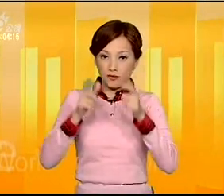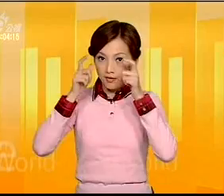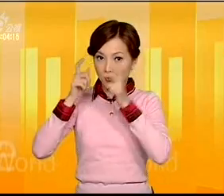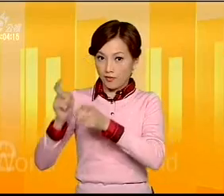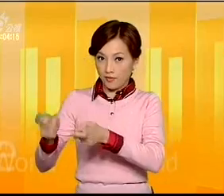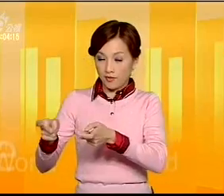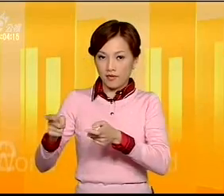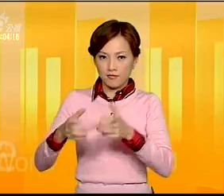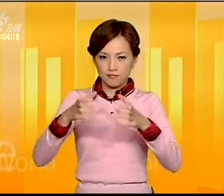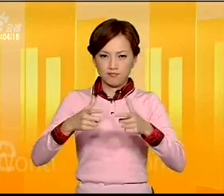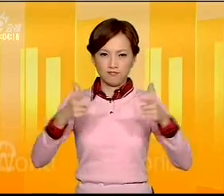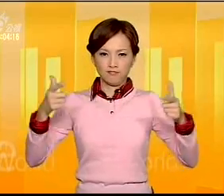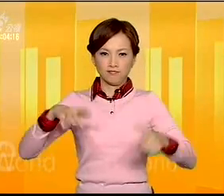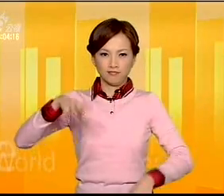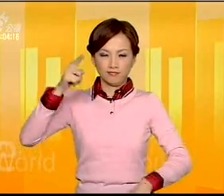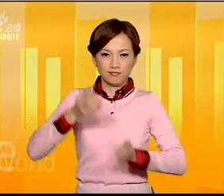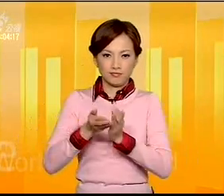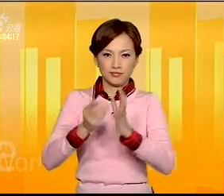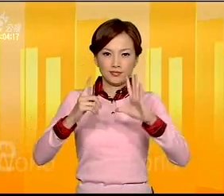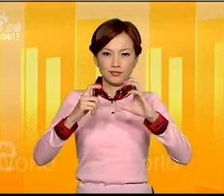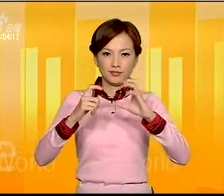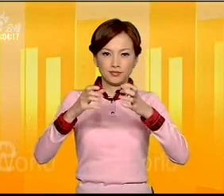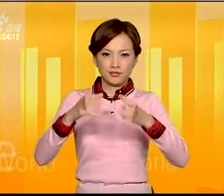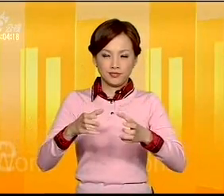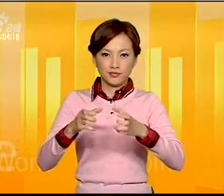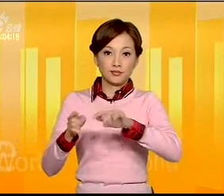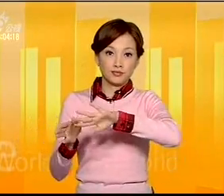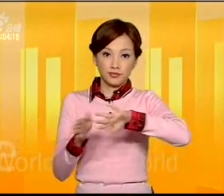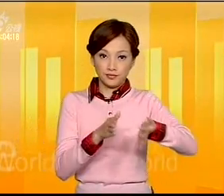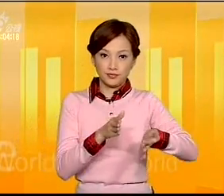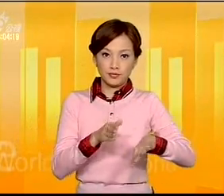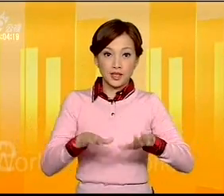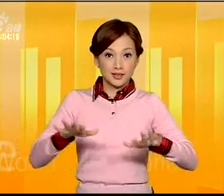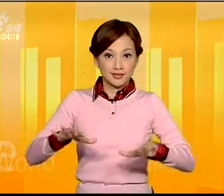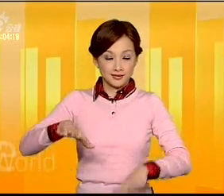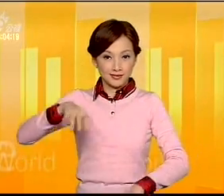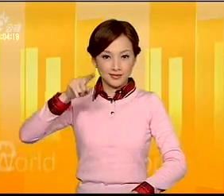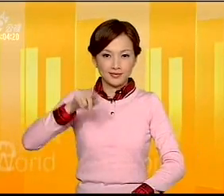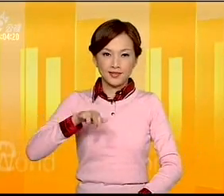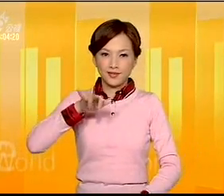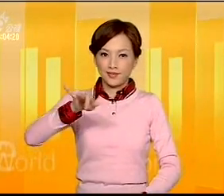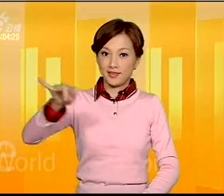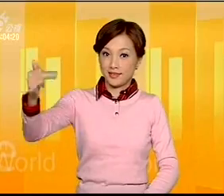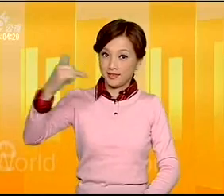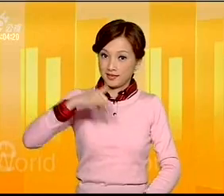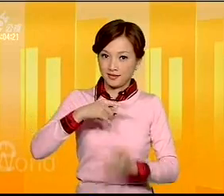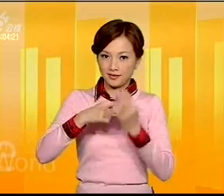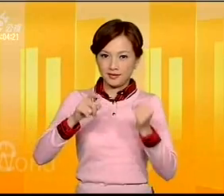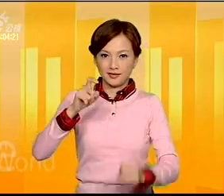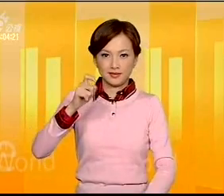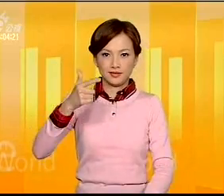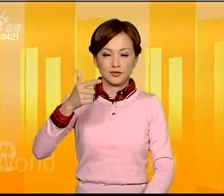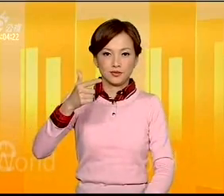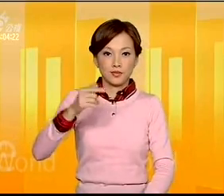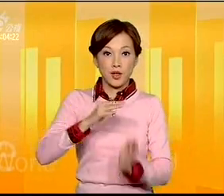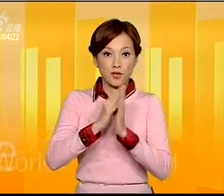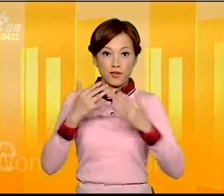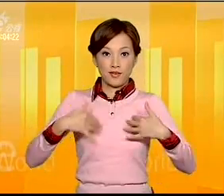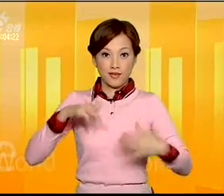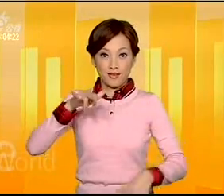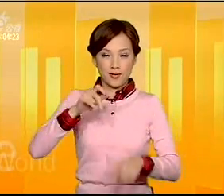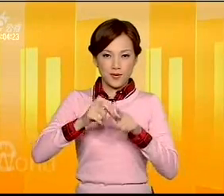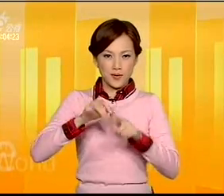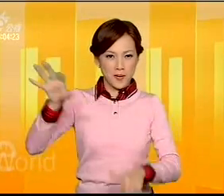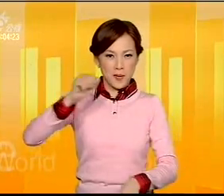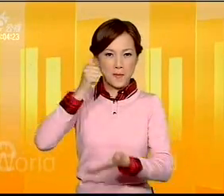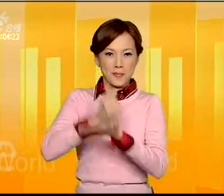方面，基隆、台中和高雄港也都要举办盛大的首航仪式。今天首航就有16架次的班机，